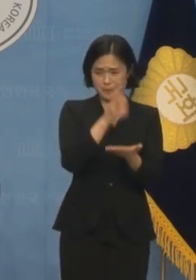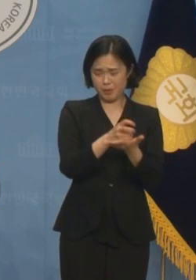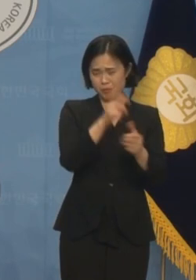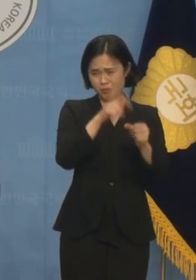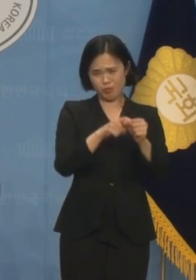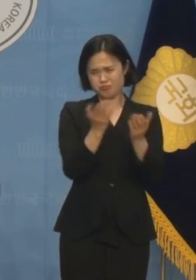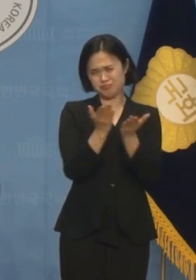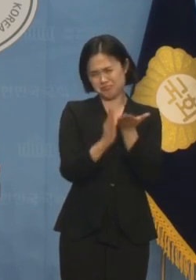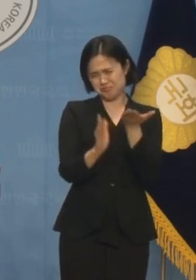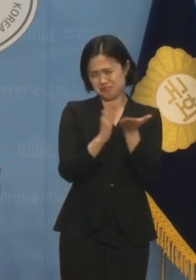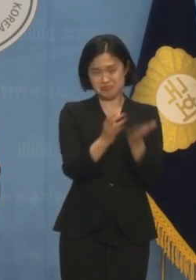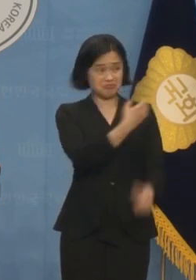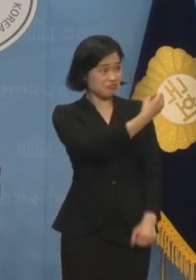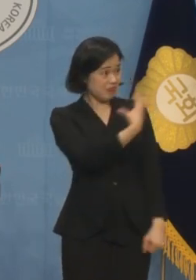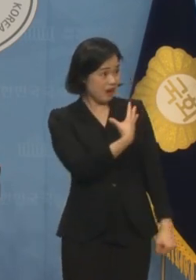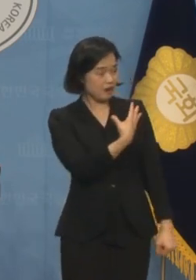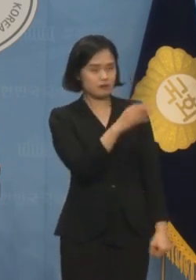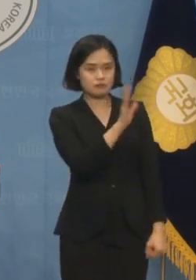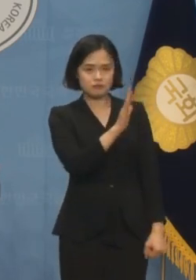정확하게 알려드리겠습니다.